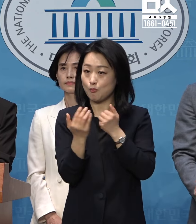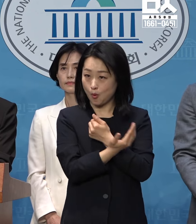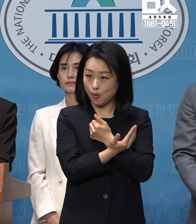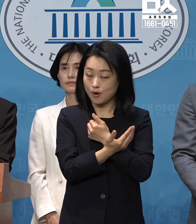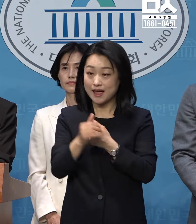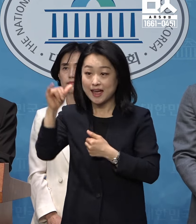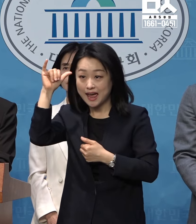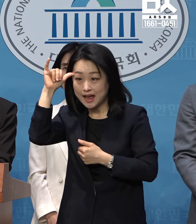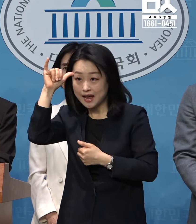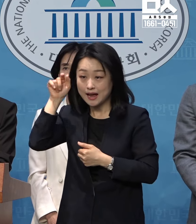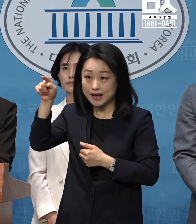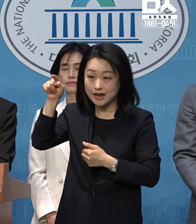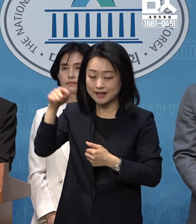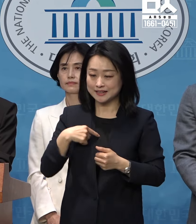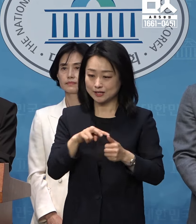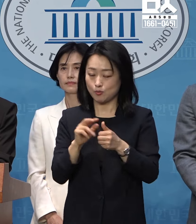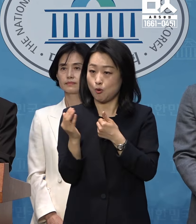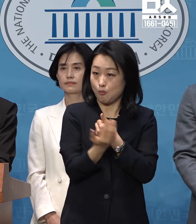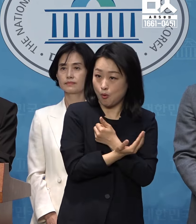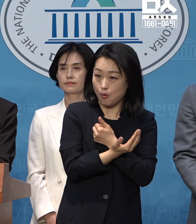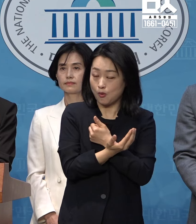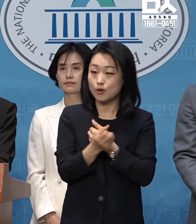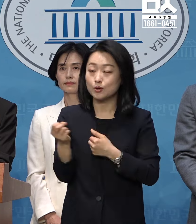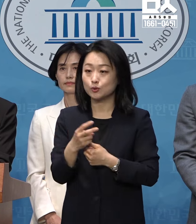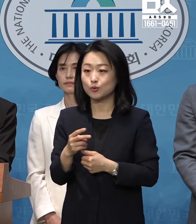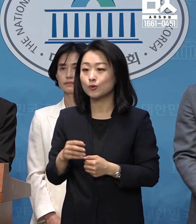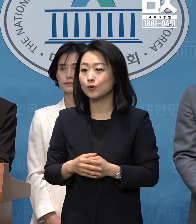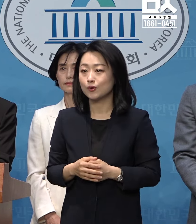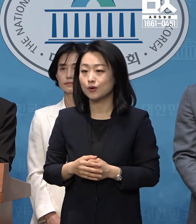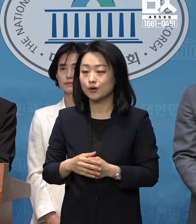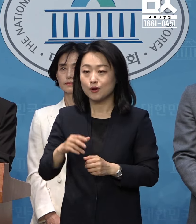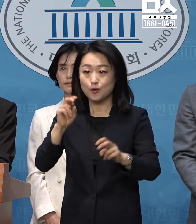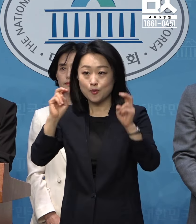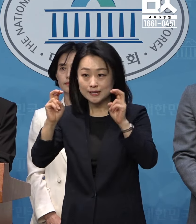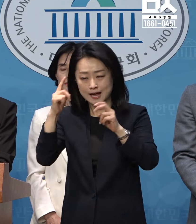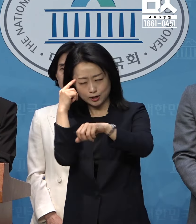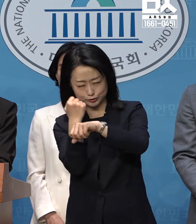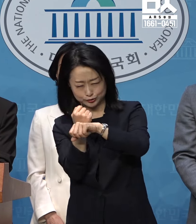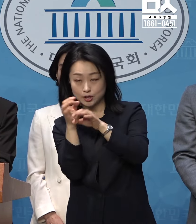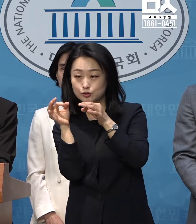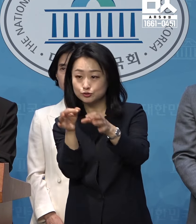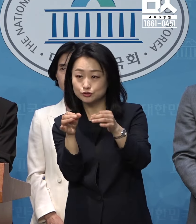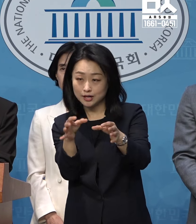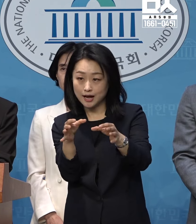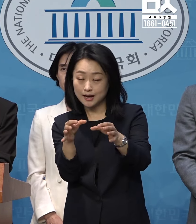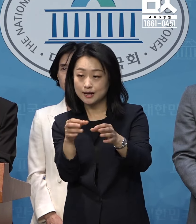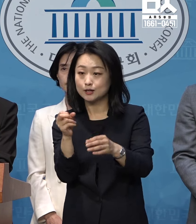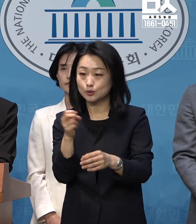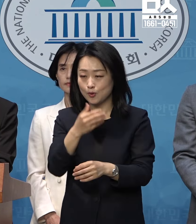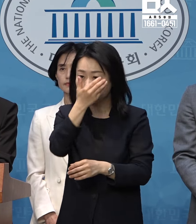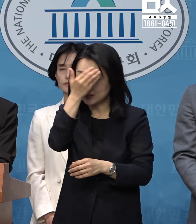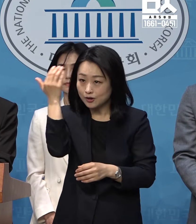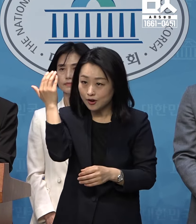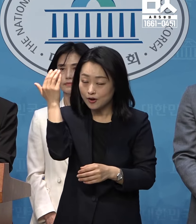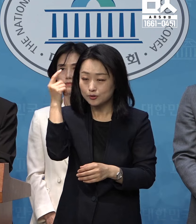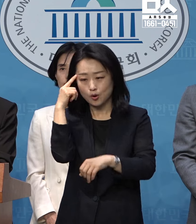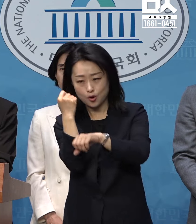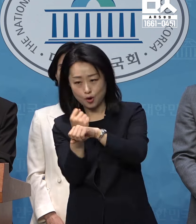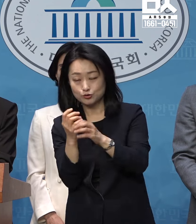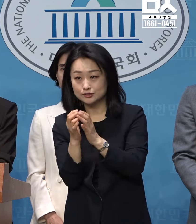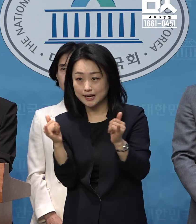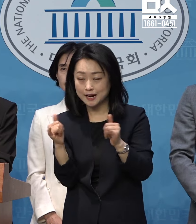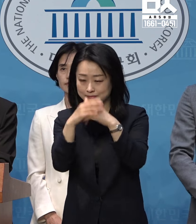보호되고 기업이 데이터 고민 없이 연구개발에 투자할 수 있게 됩니다. 청년 과학자와 연구가 그리고